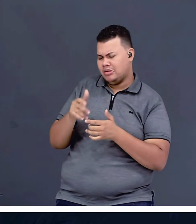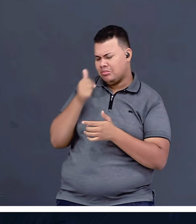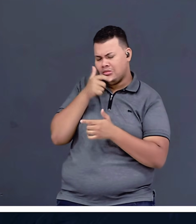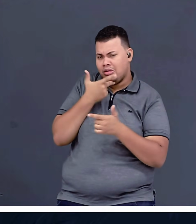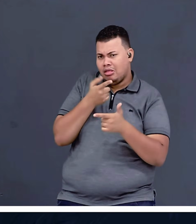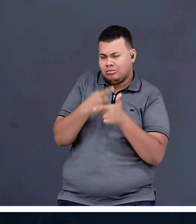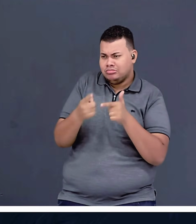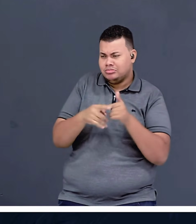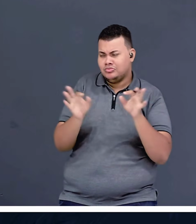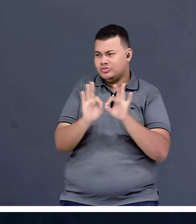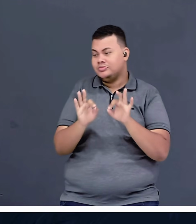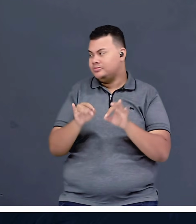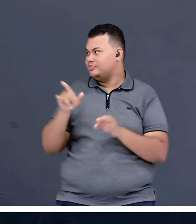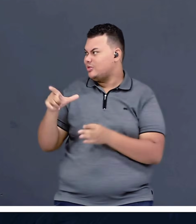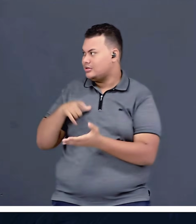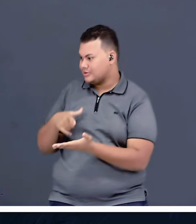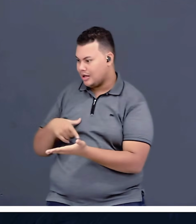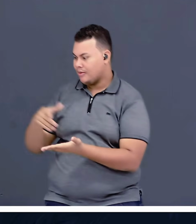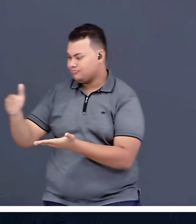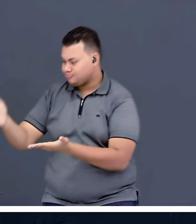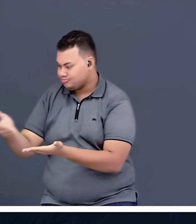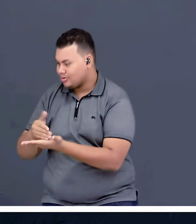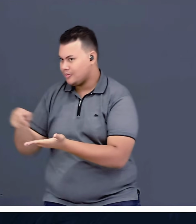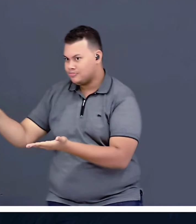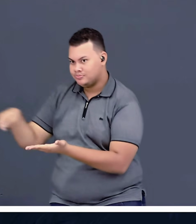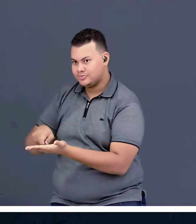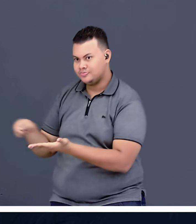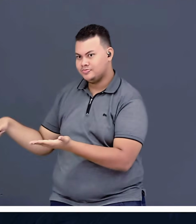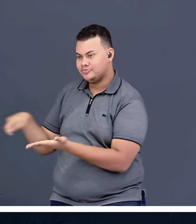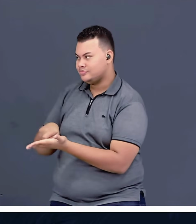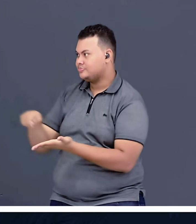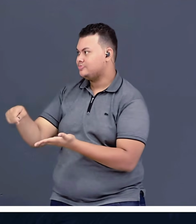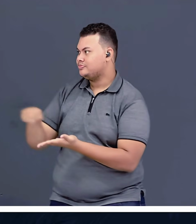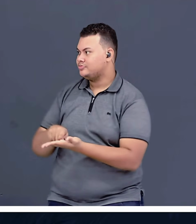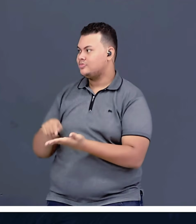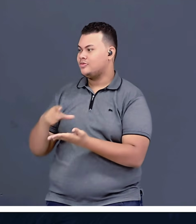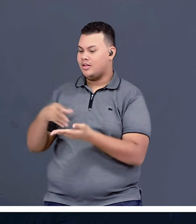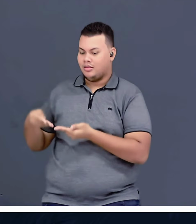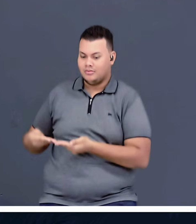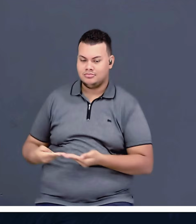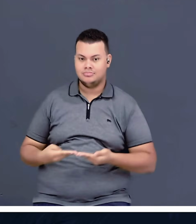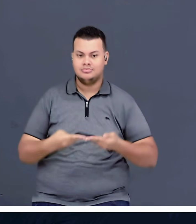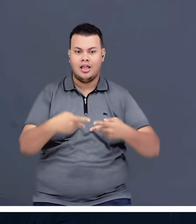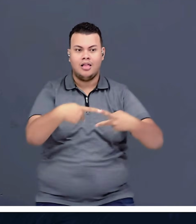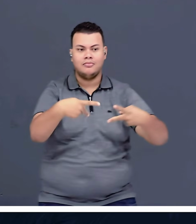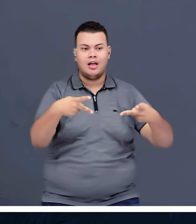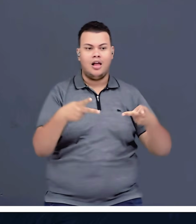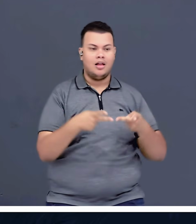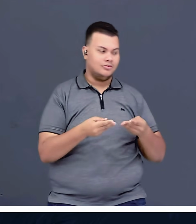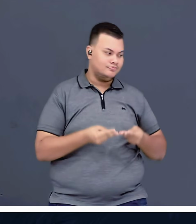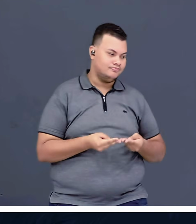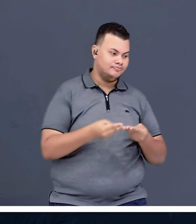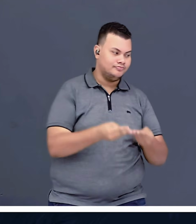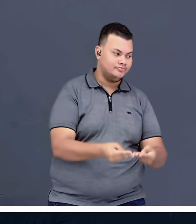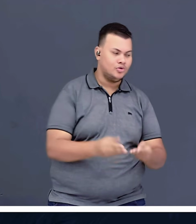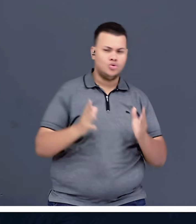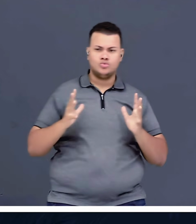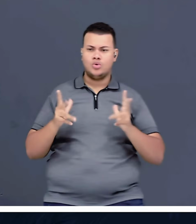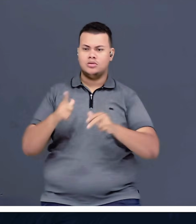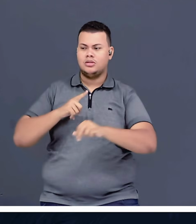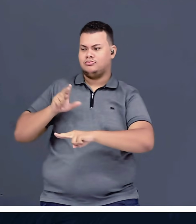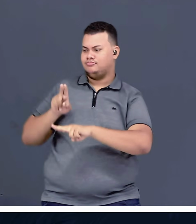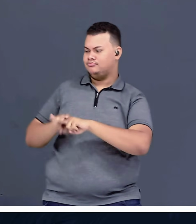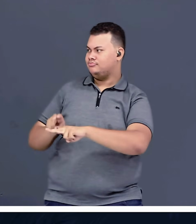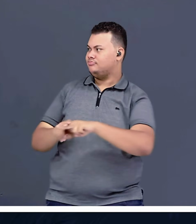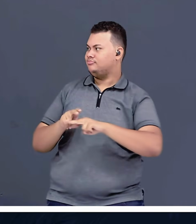não. E a mamãe foi tirando do prato de cada um e colocando no prato da irmã. Todos sentaram à